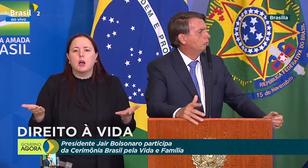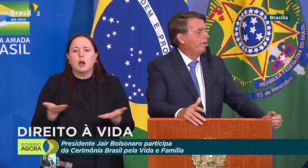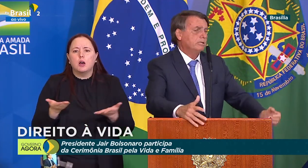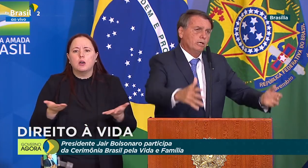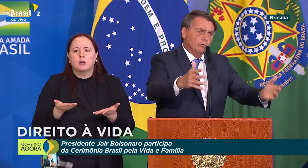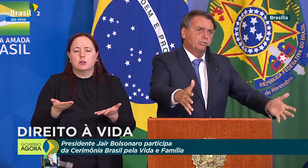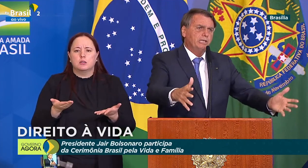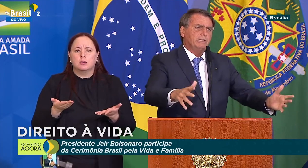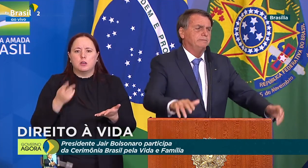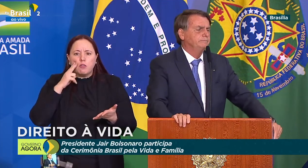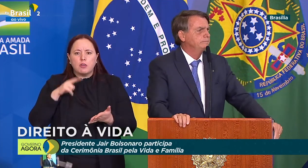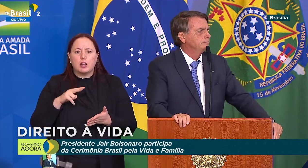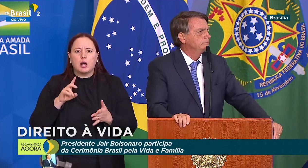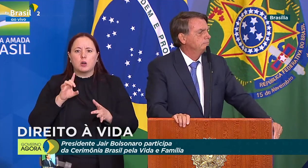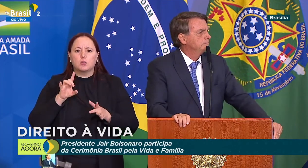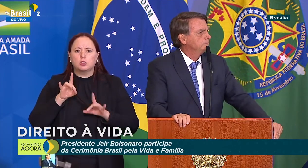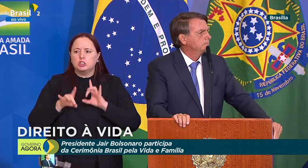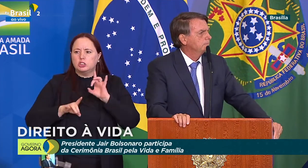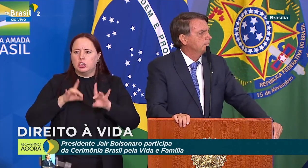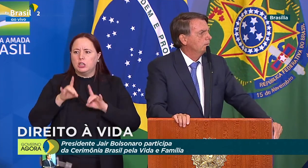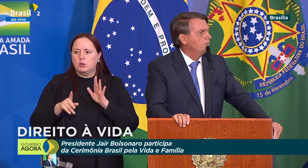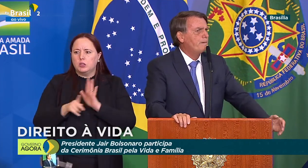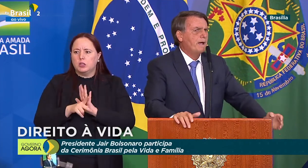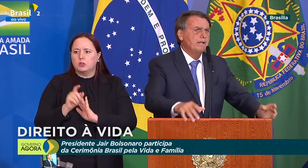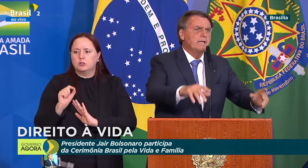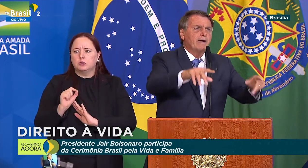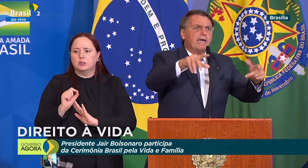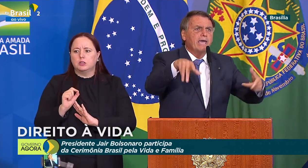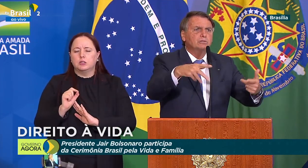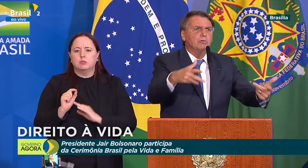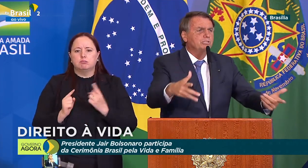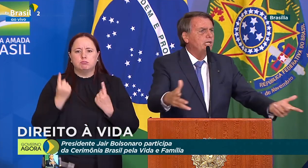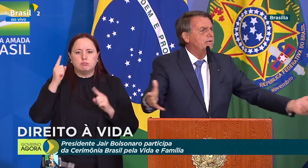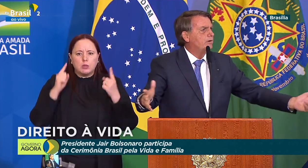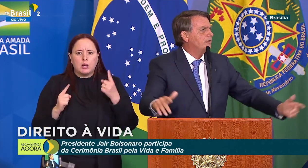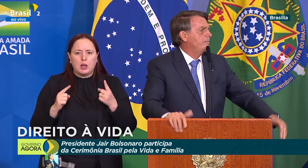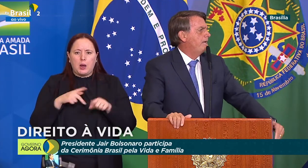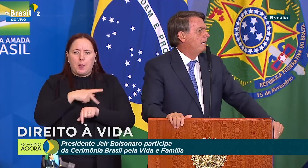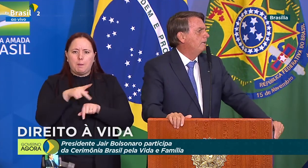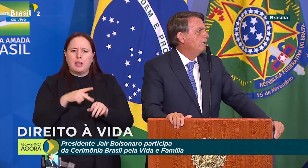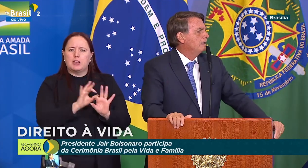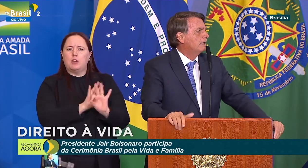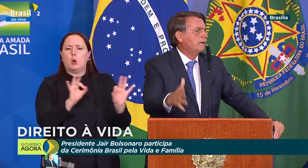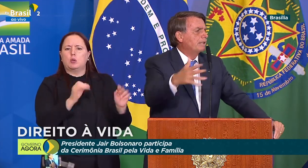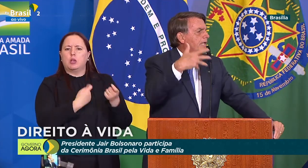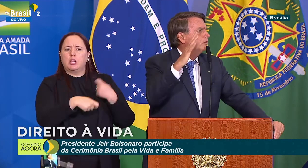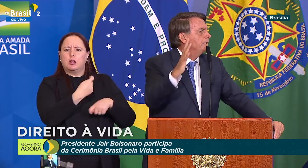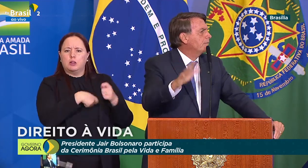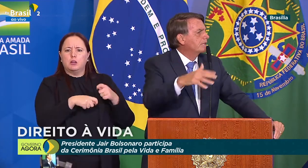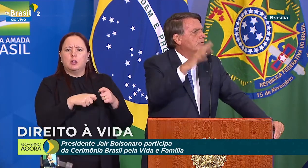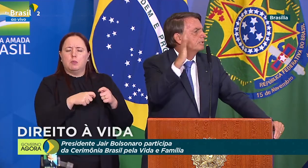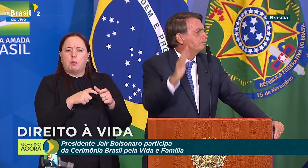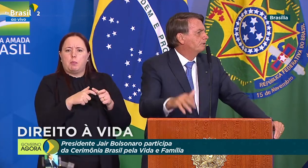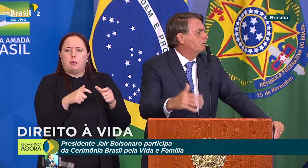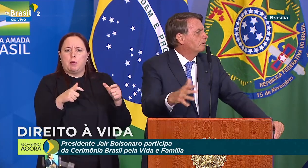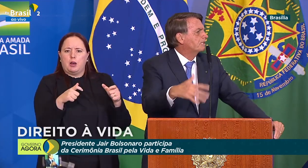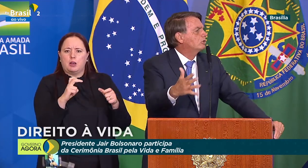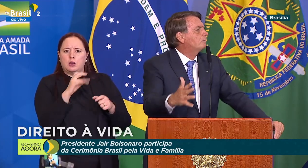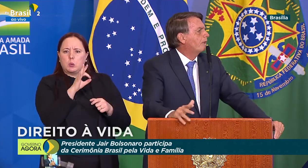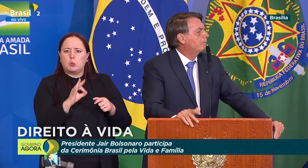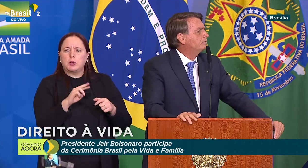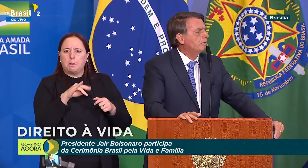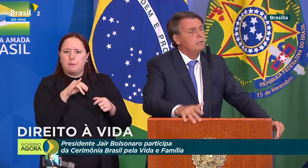Assembleia constituinte no Chile e o pai está Barretão Zinho na economia que cresceu no mínimo